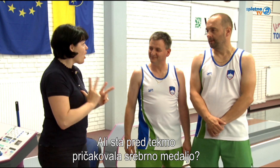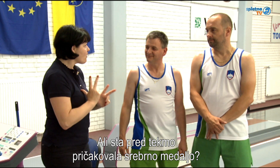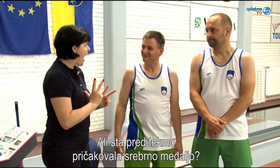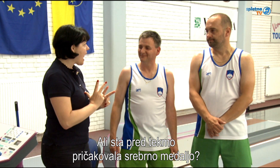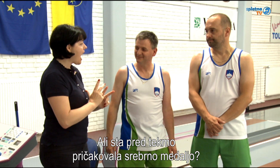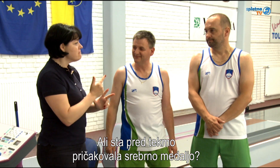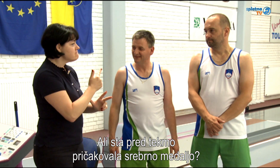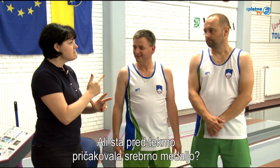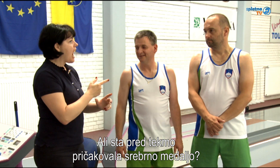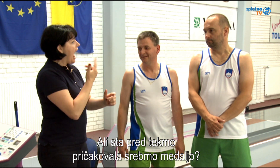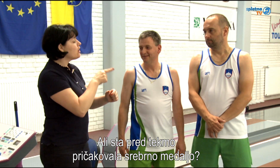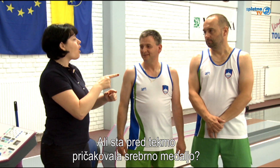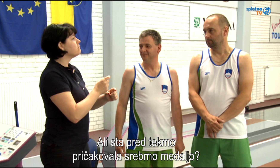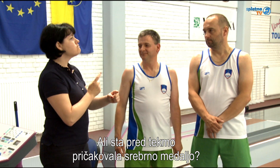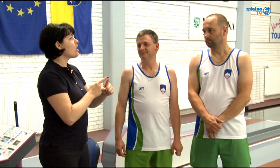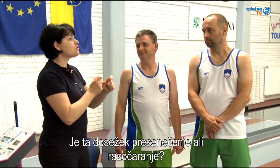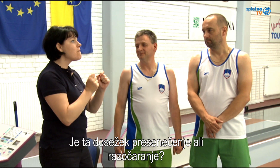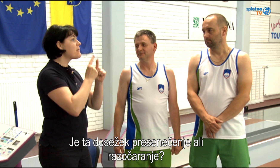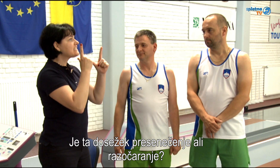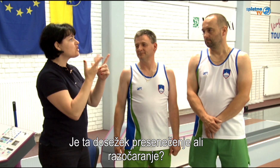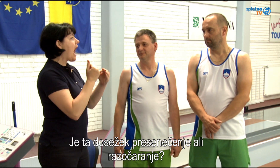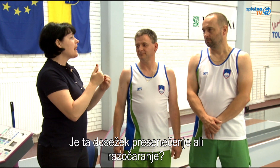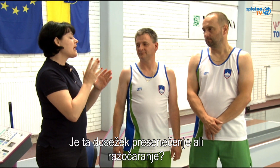Pozitivno presenečenje ali razočaranje?